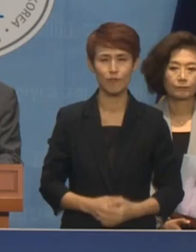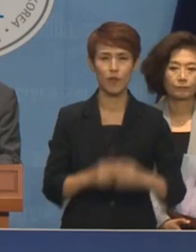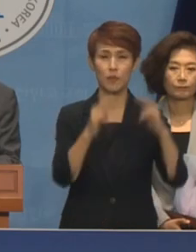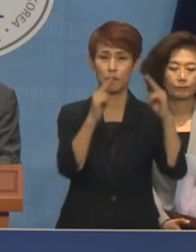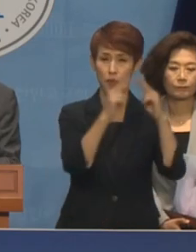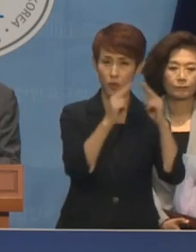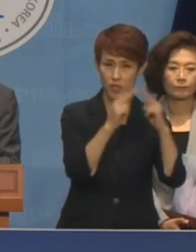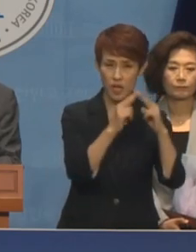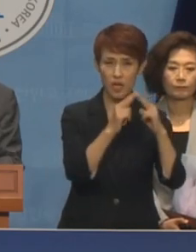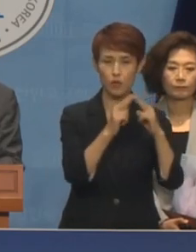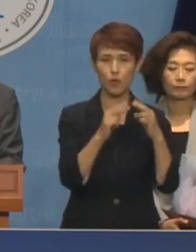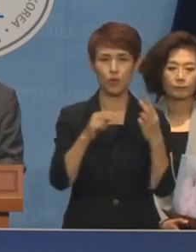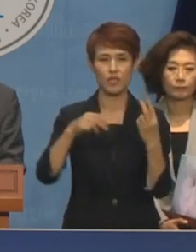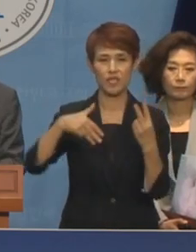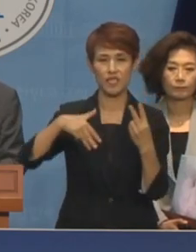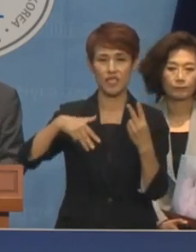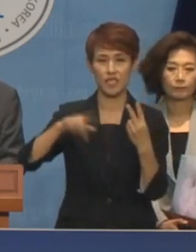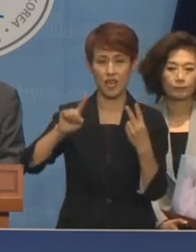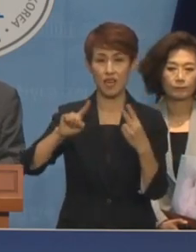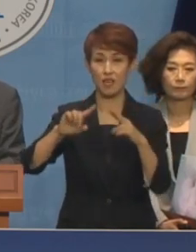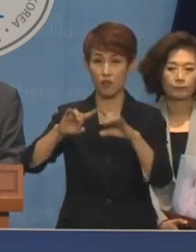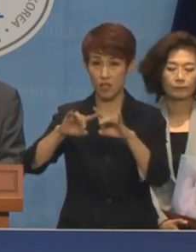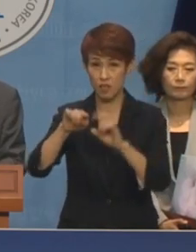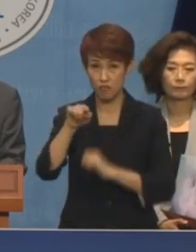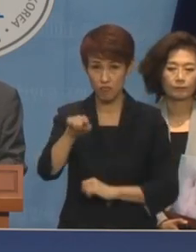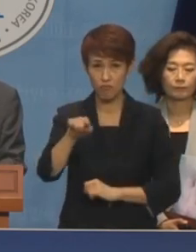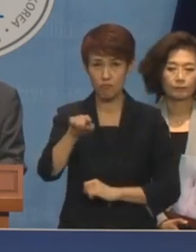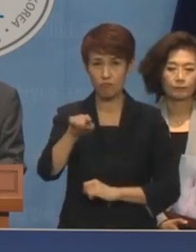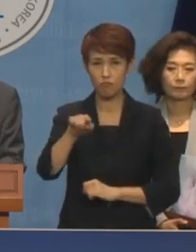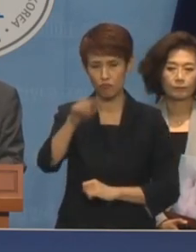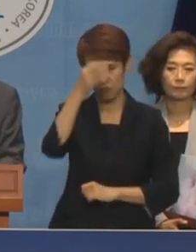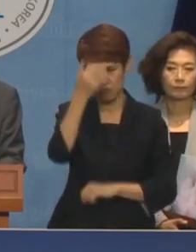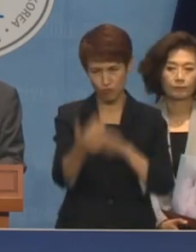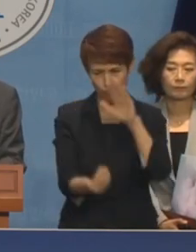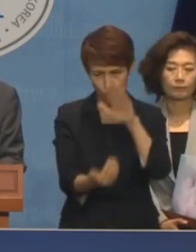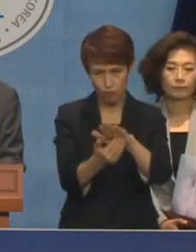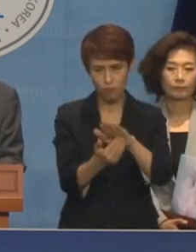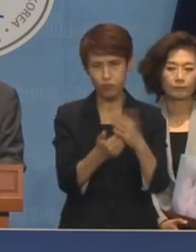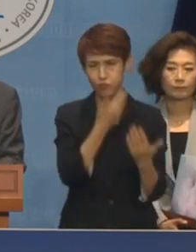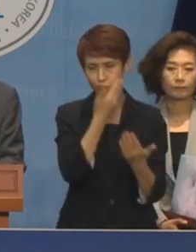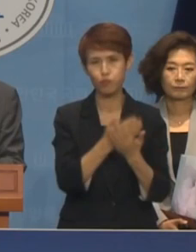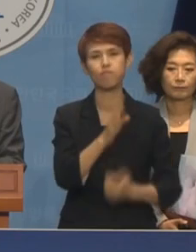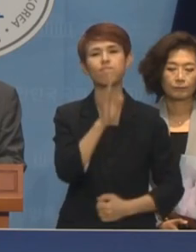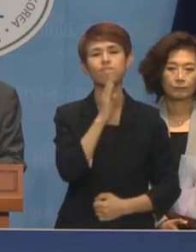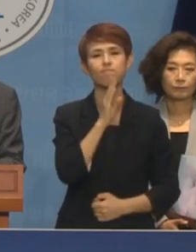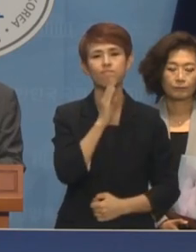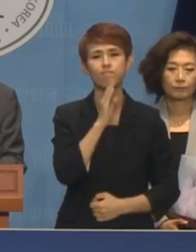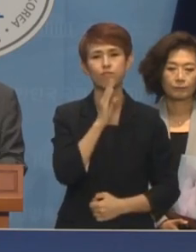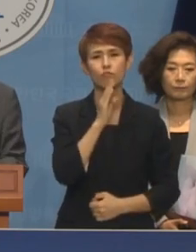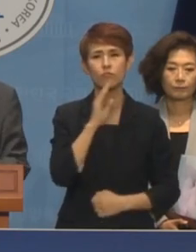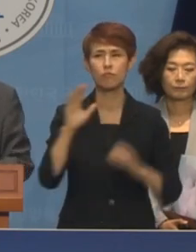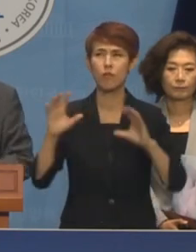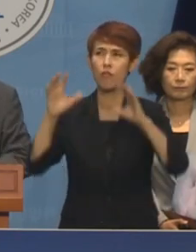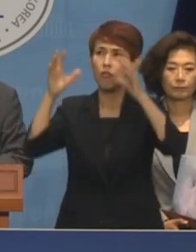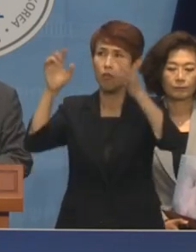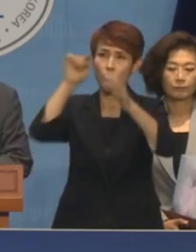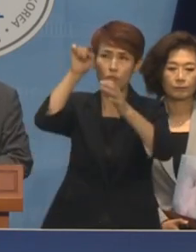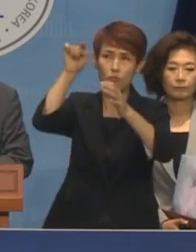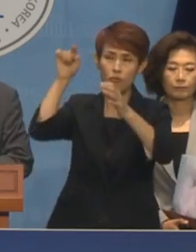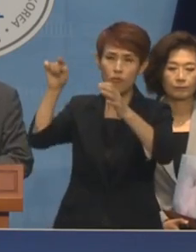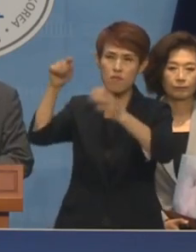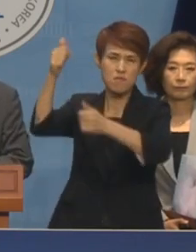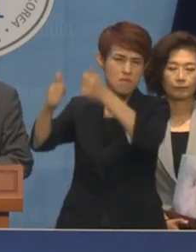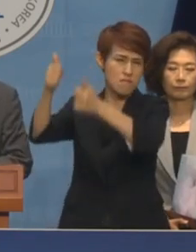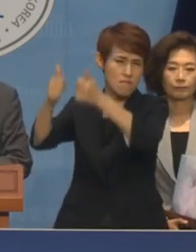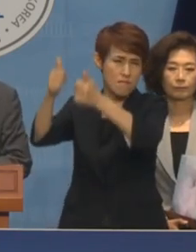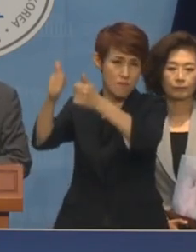반도체나 2차 전지 같은 국가 첨단 전략 기술의 중요성이 부각되고 있습니다. 그러면서 세계 각국에서 경쟁이